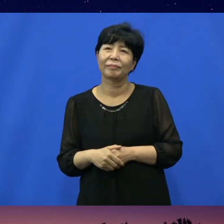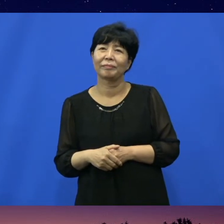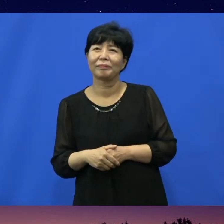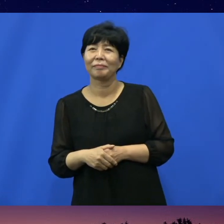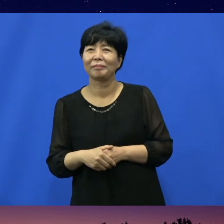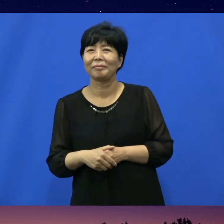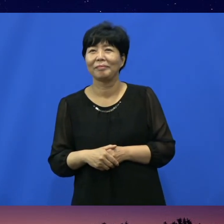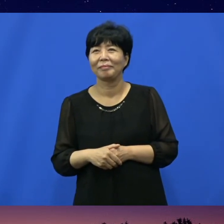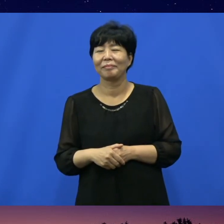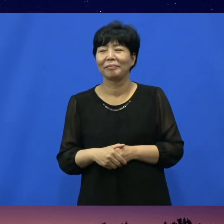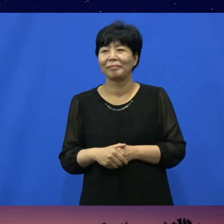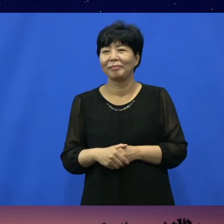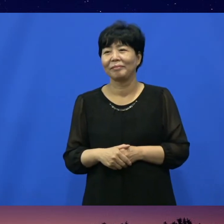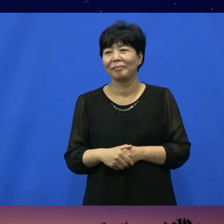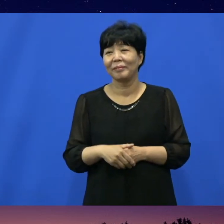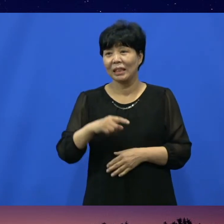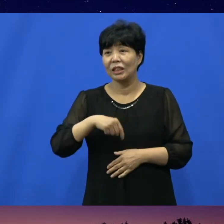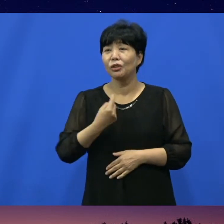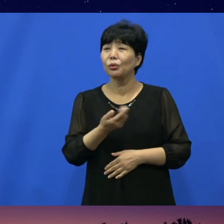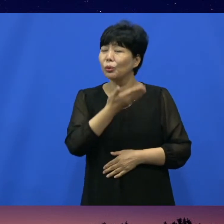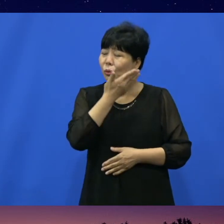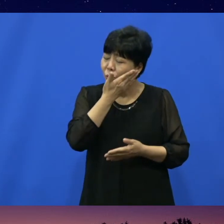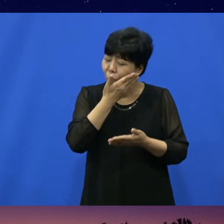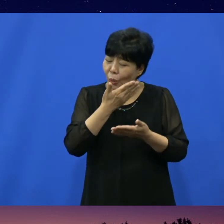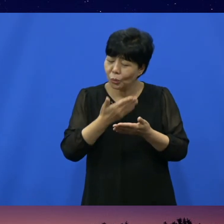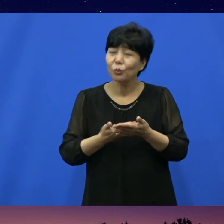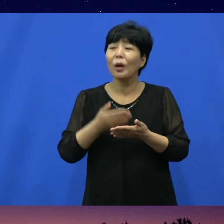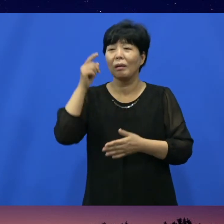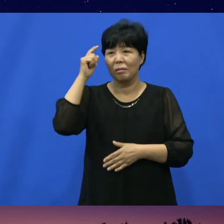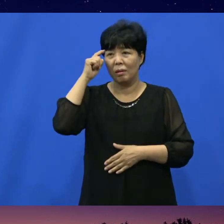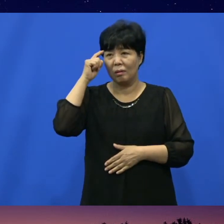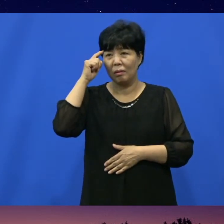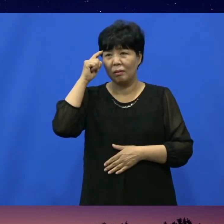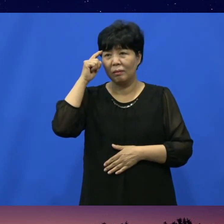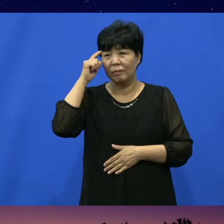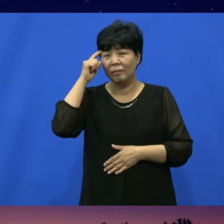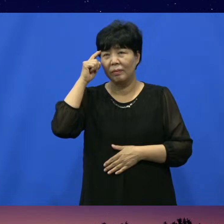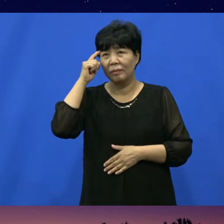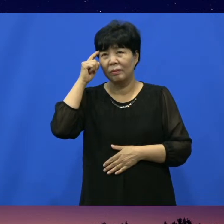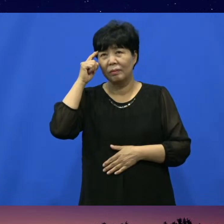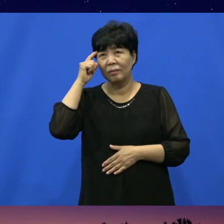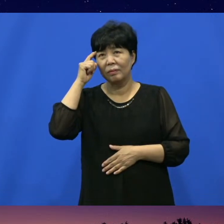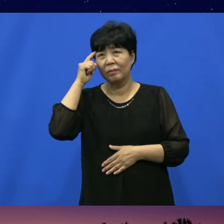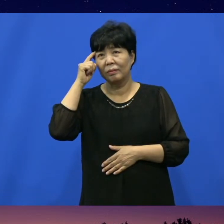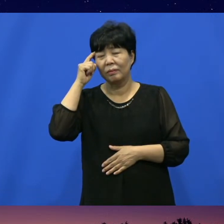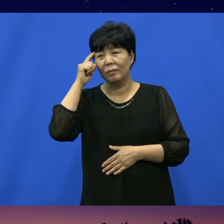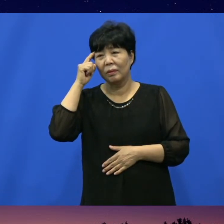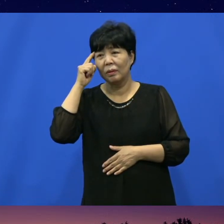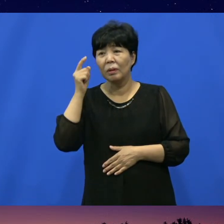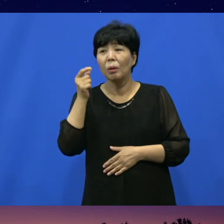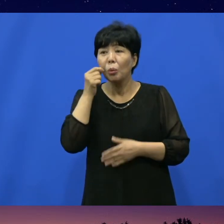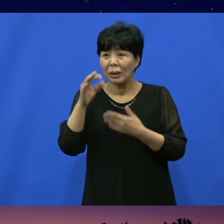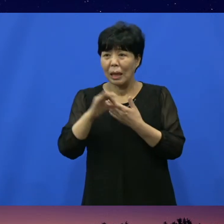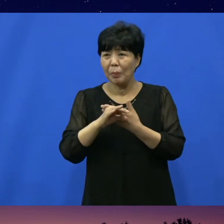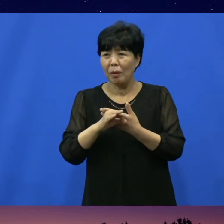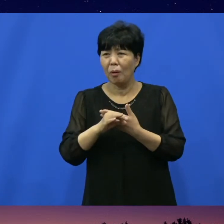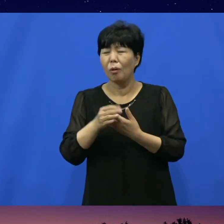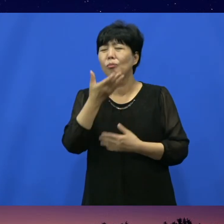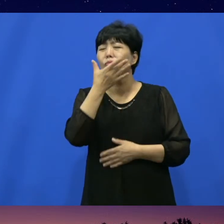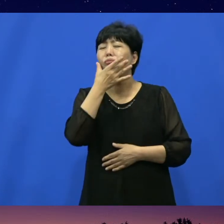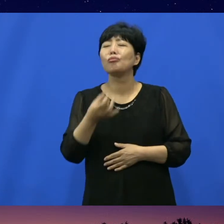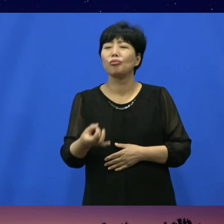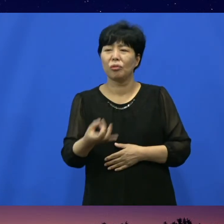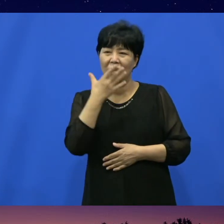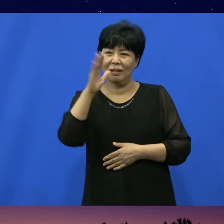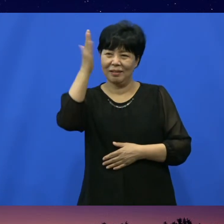여기부터 모든 게 나가는 거예요, 여러분. 내가 나를 소중히 여기지 못하면요, 이제 이게 불행의 원인이 되는 거예요. 모든 불행의 원인이